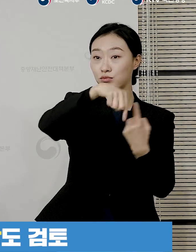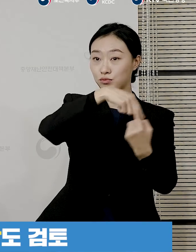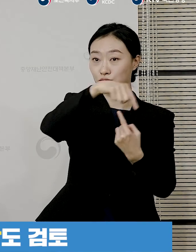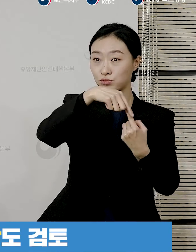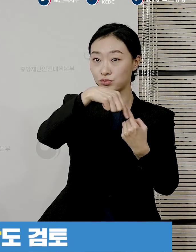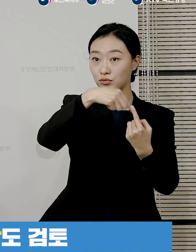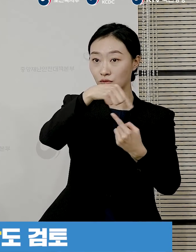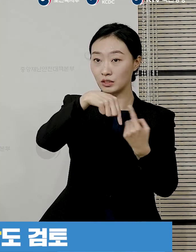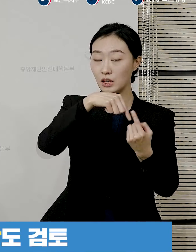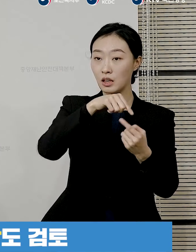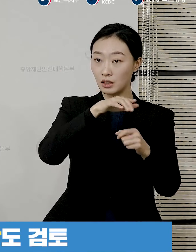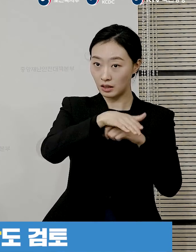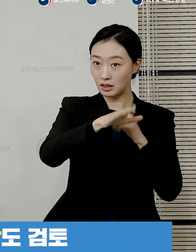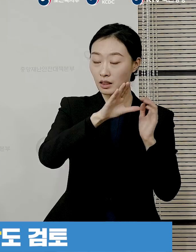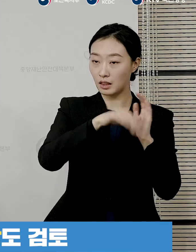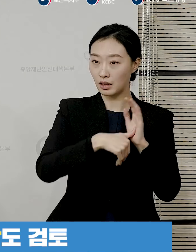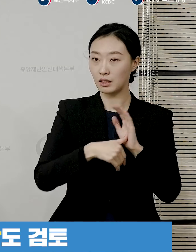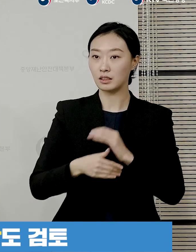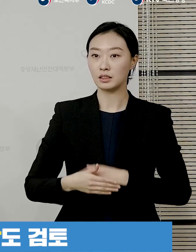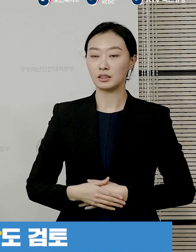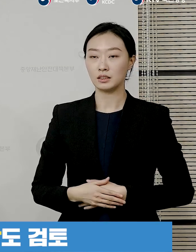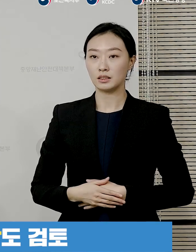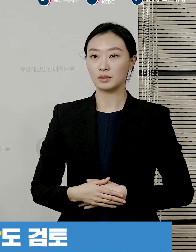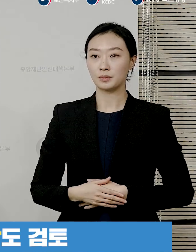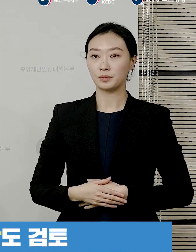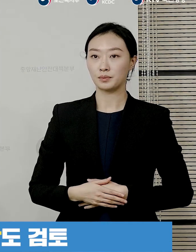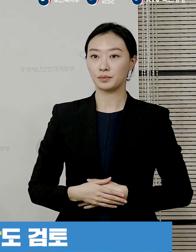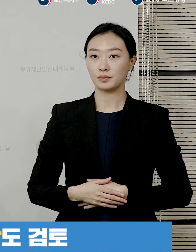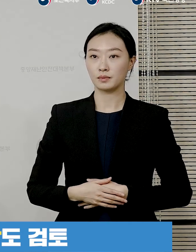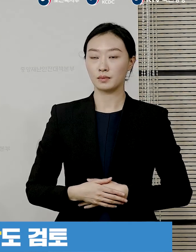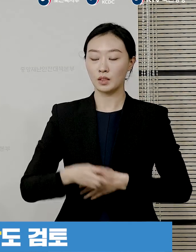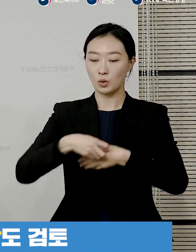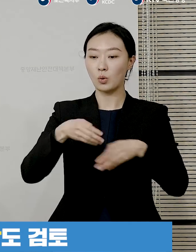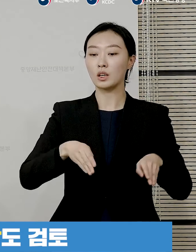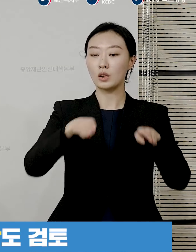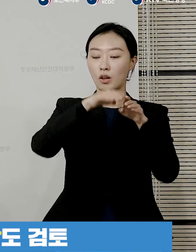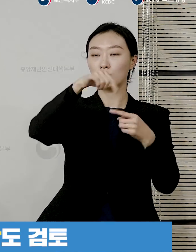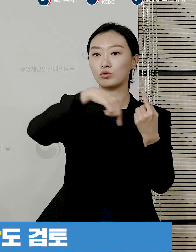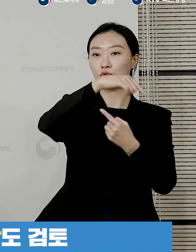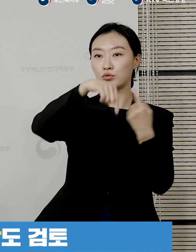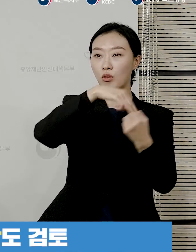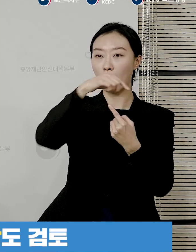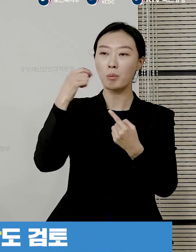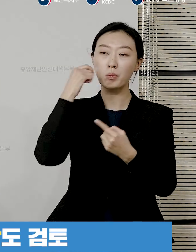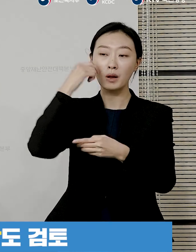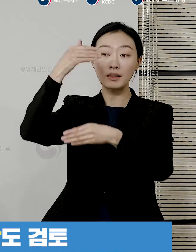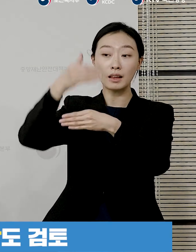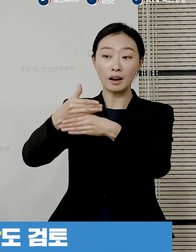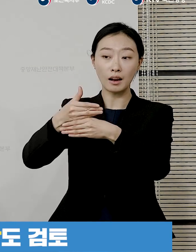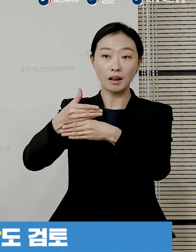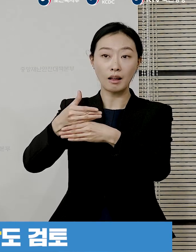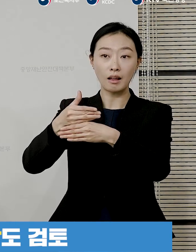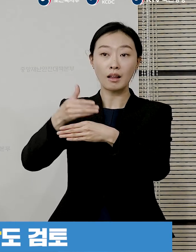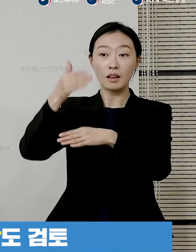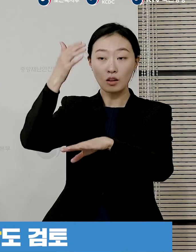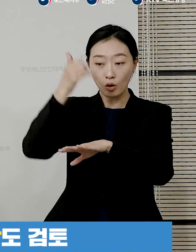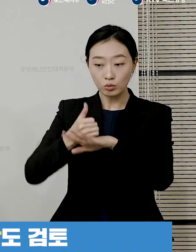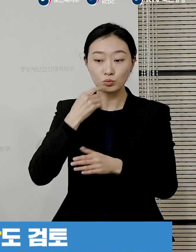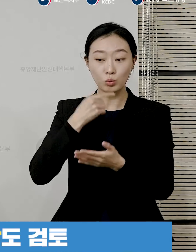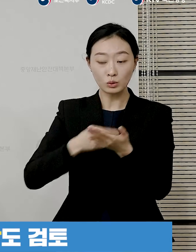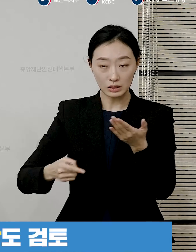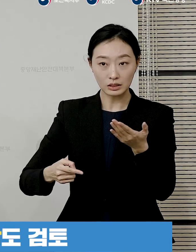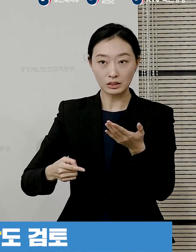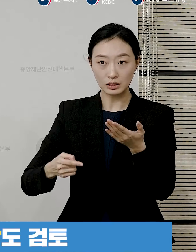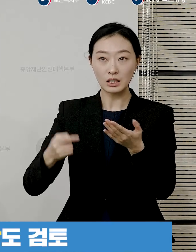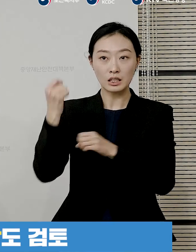경우에는 그 의료기관의 그 운영을 못하게 됨에 따라서 발생하는 손실을 기준으로